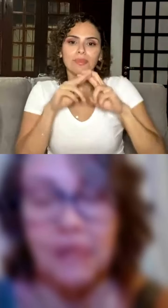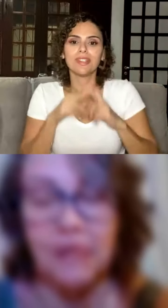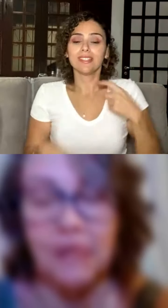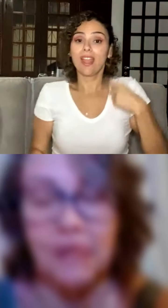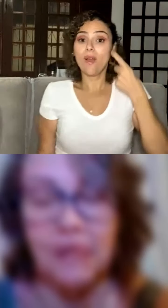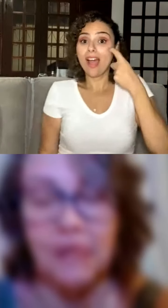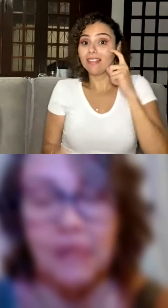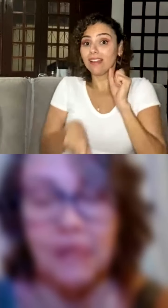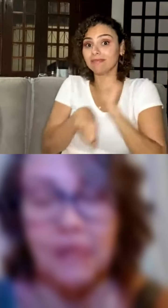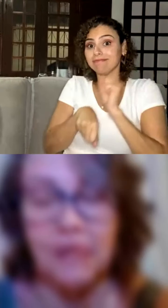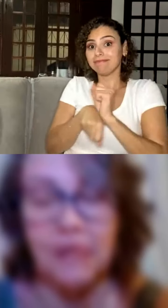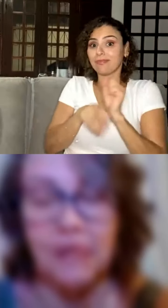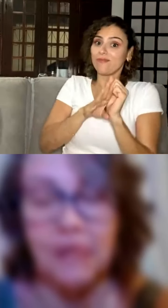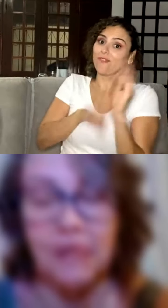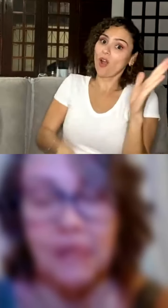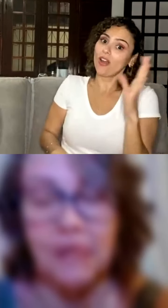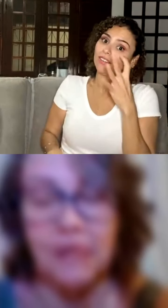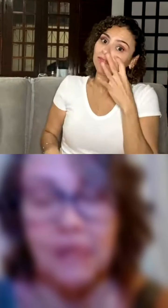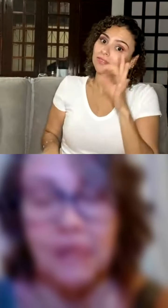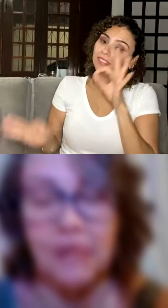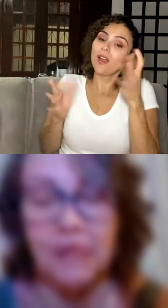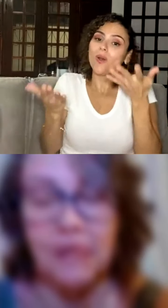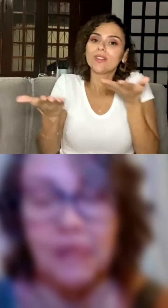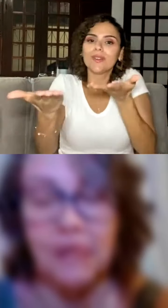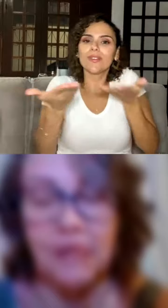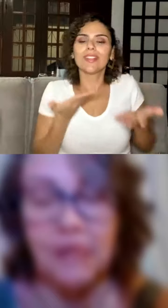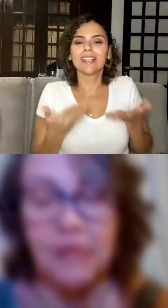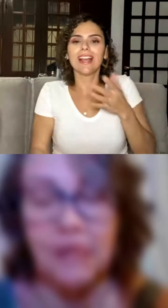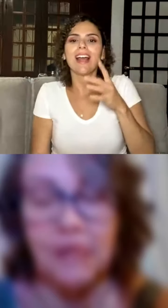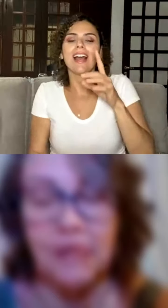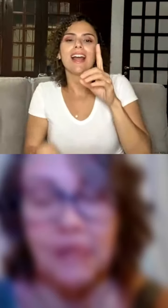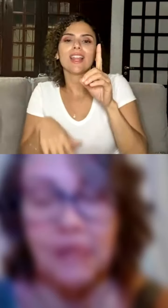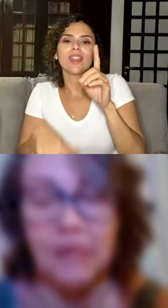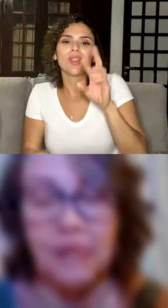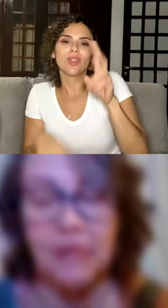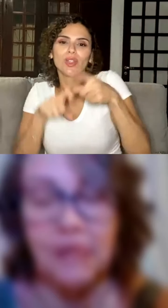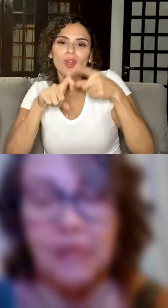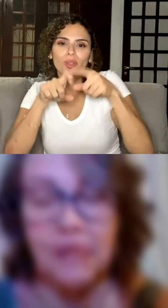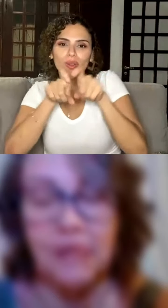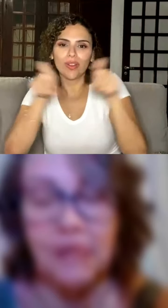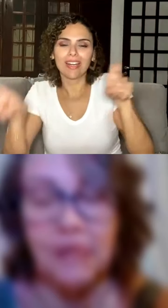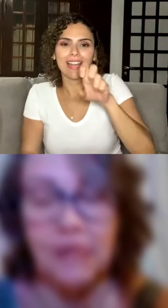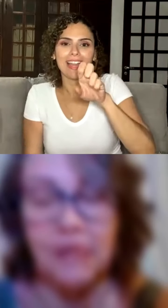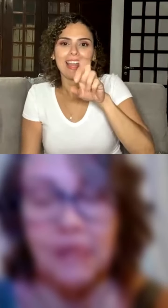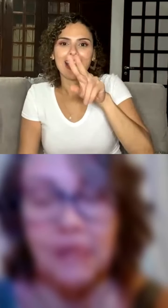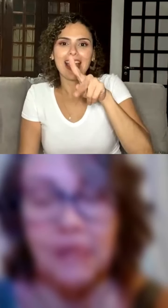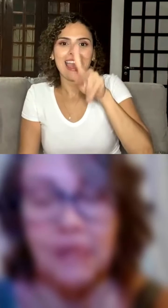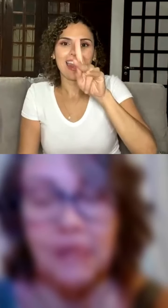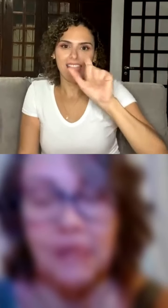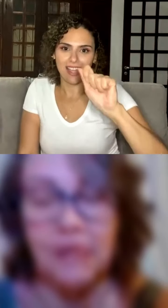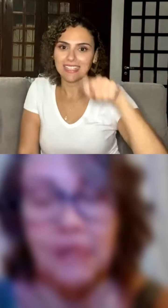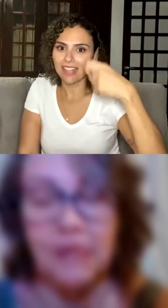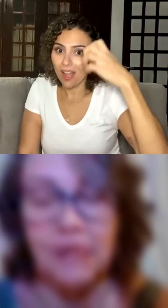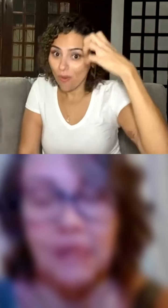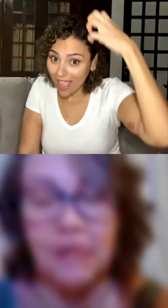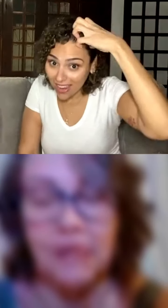de hoje, que vai ser a doutora Érica, que é convidada nossa, e eu vou estar assistindo vocês.